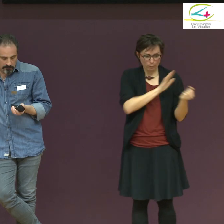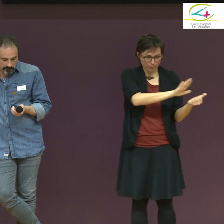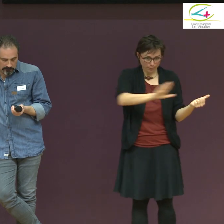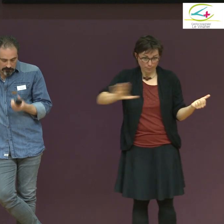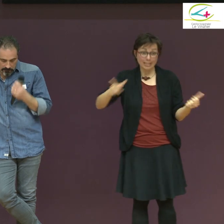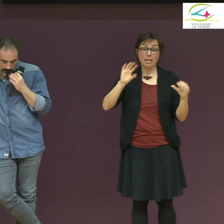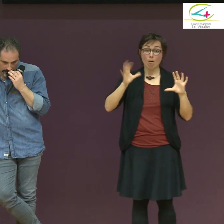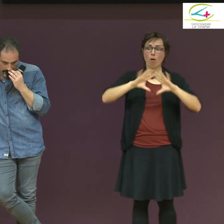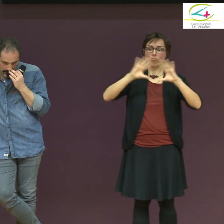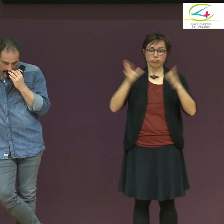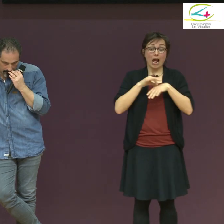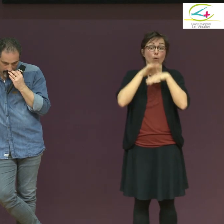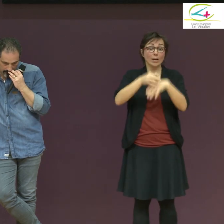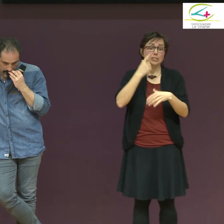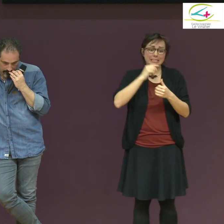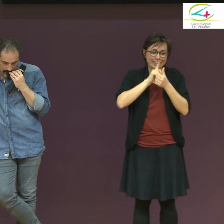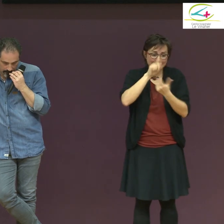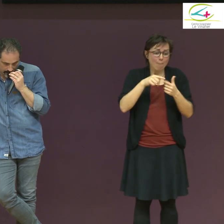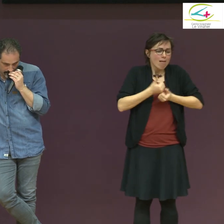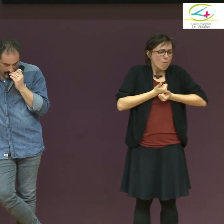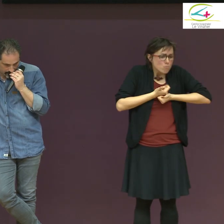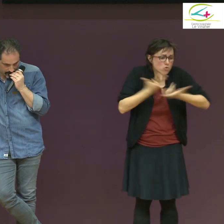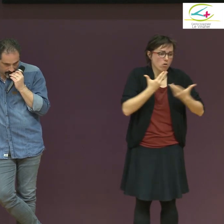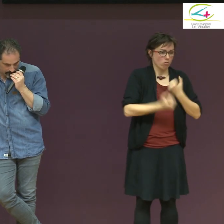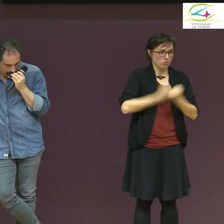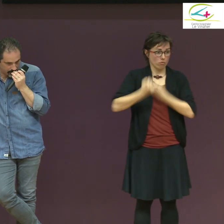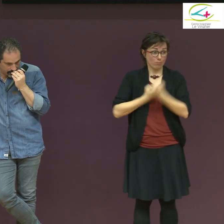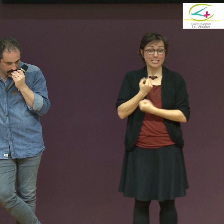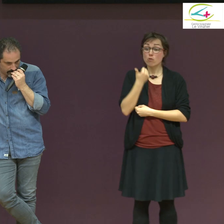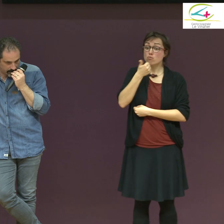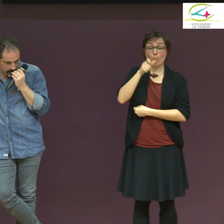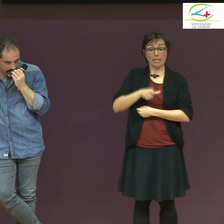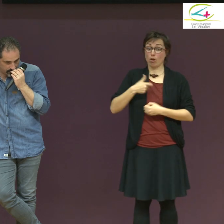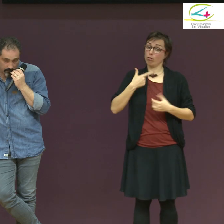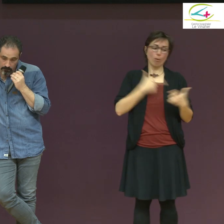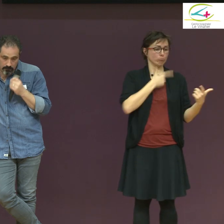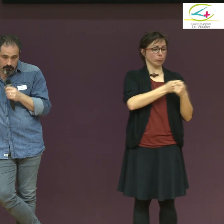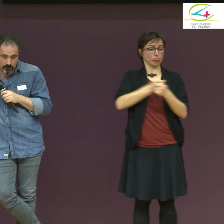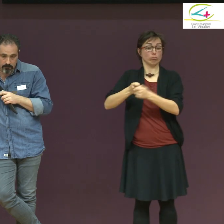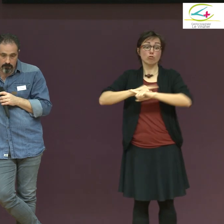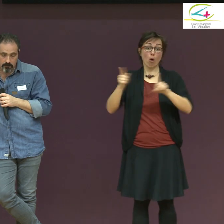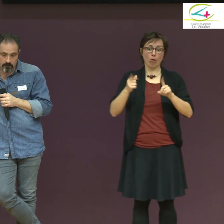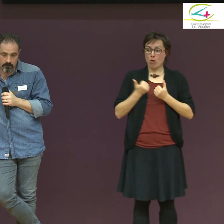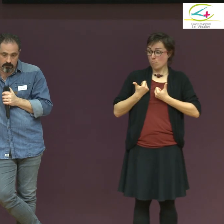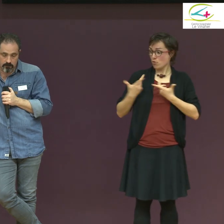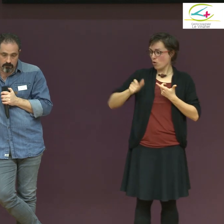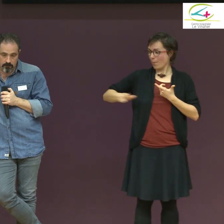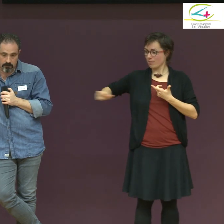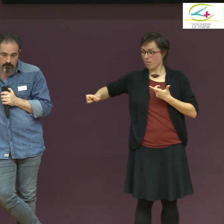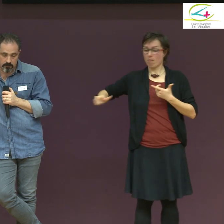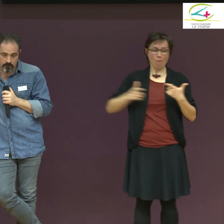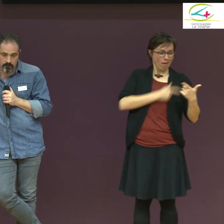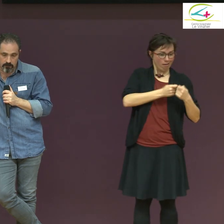comment est-ce qu'on peut l'accompagner dans ces différentes souffrances. Et ce n'est pas toujours une seule personne qui pourra tout faire. jamais d'ailleurs, mais plusieurs personnes